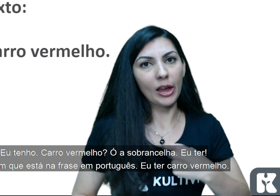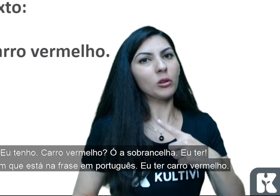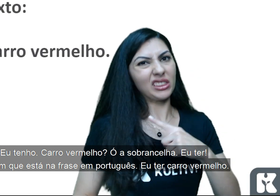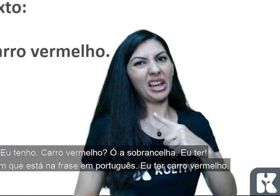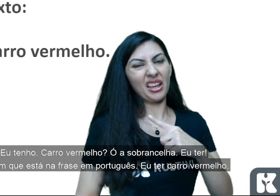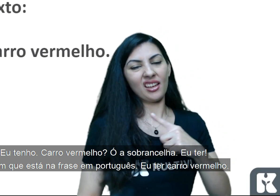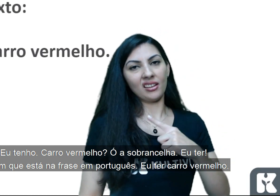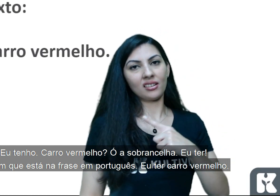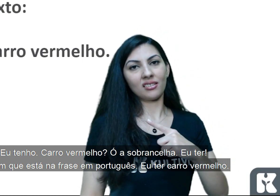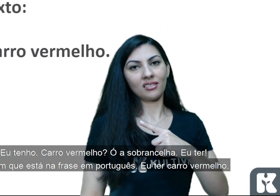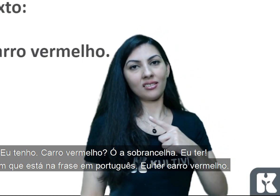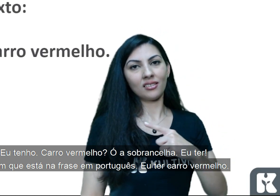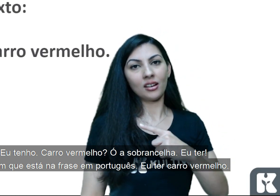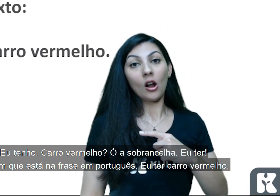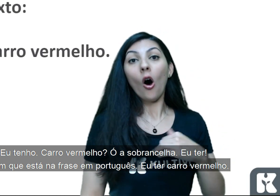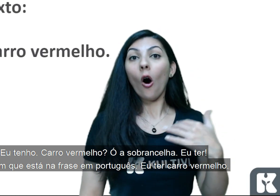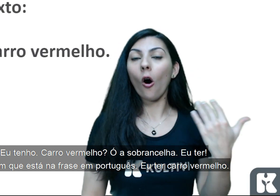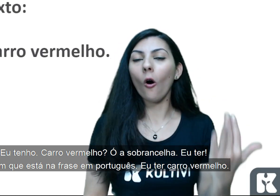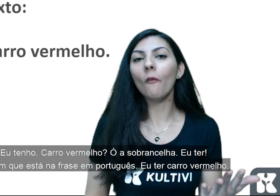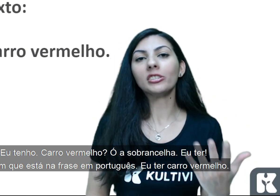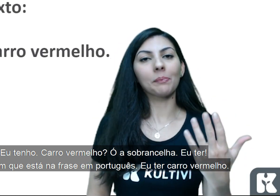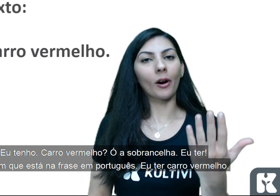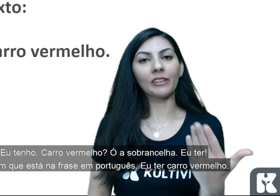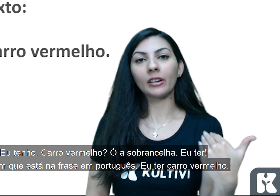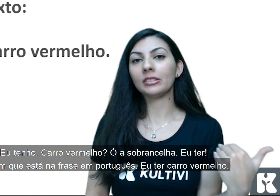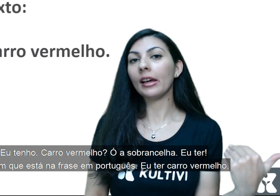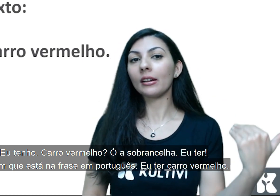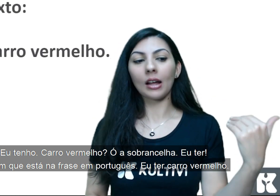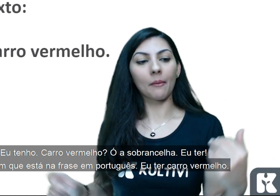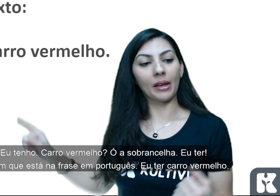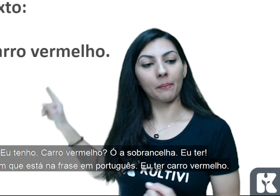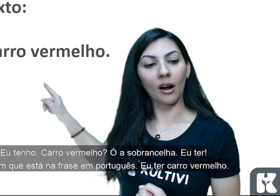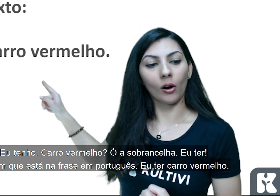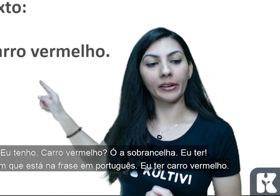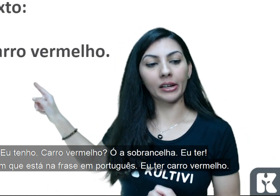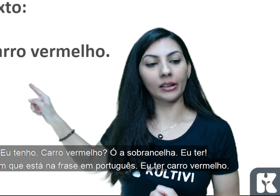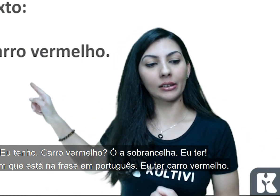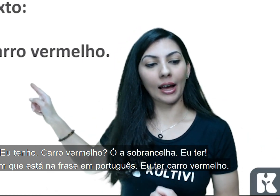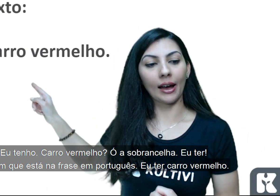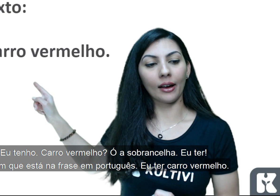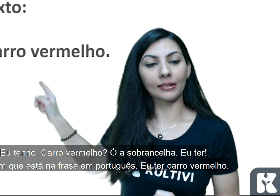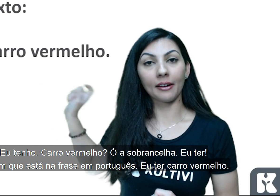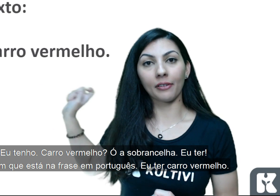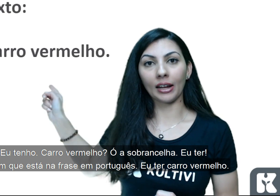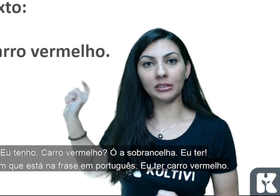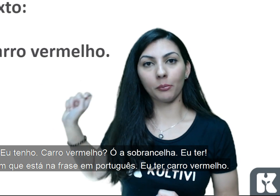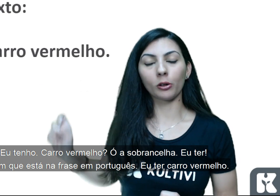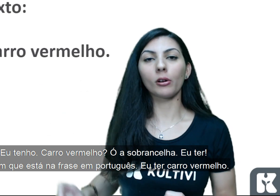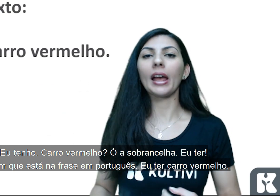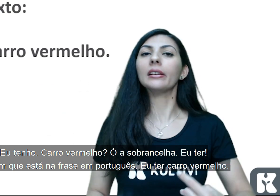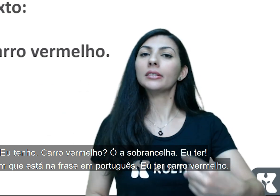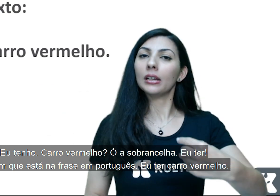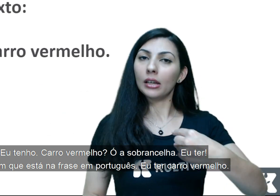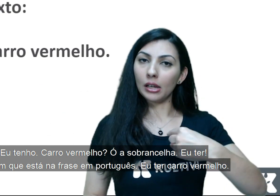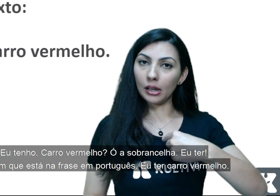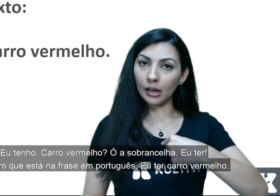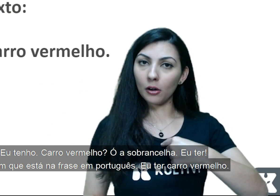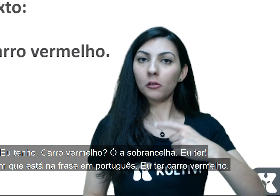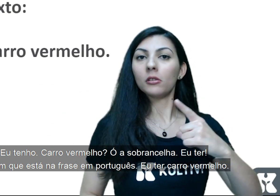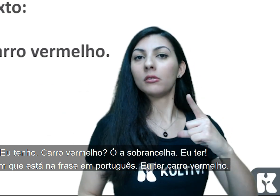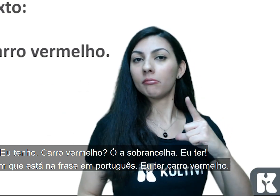Eu ter Ou você pode fazer Na mesma ordem Que está na frase em português